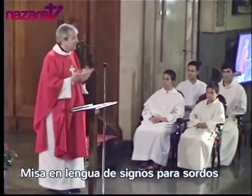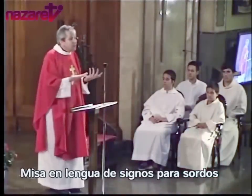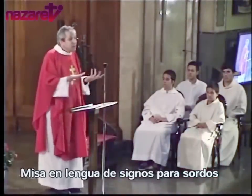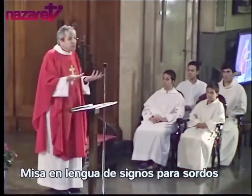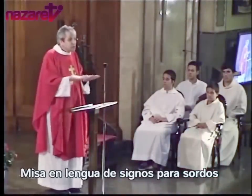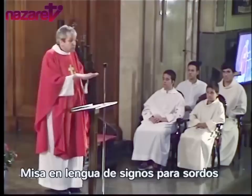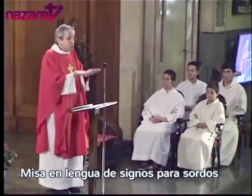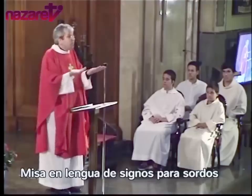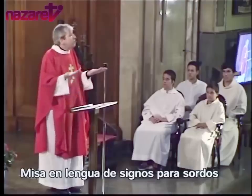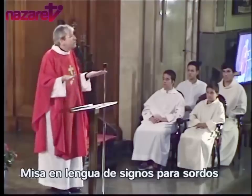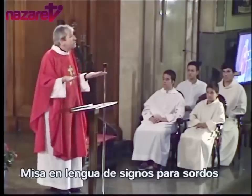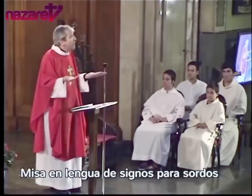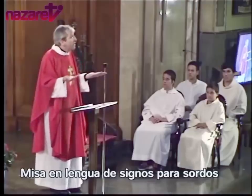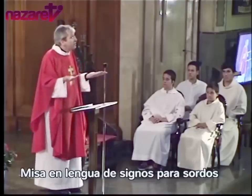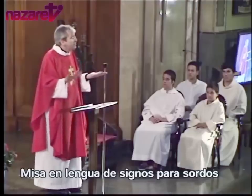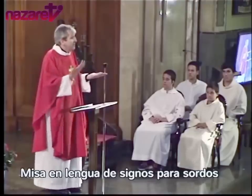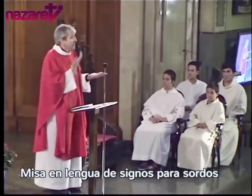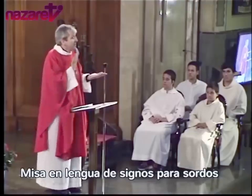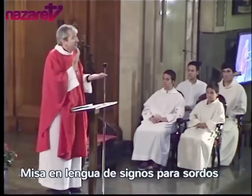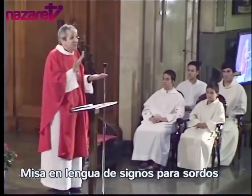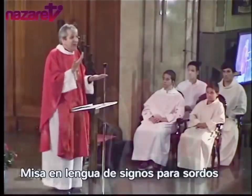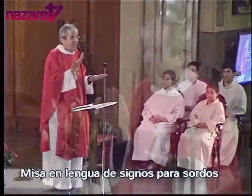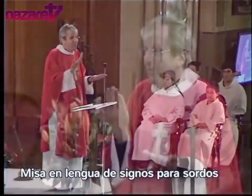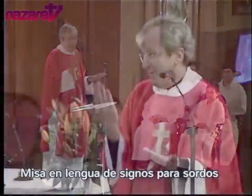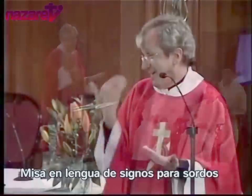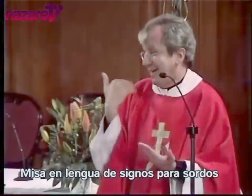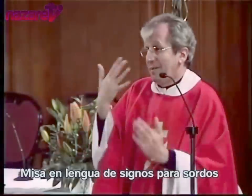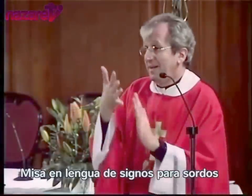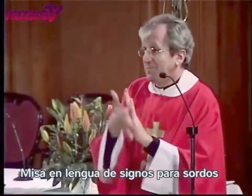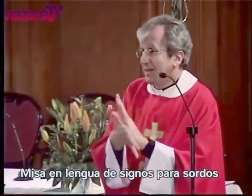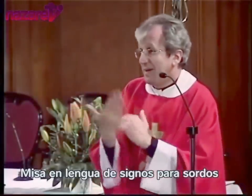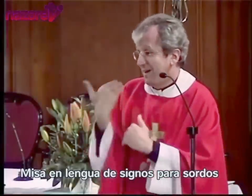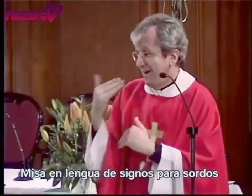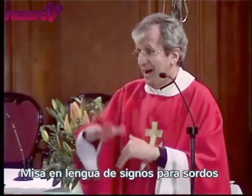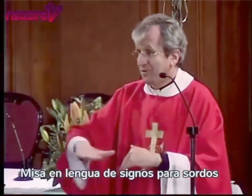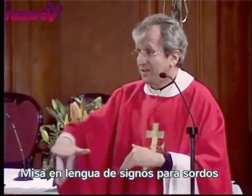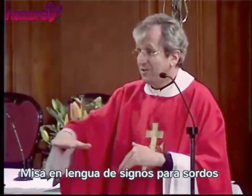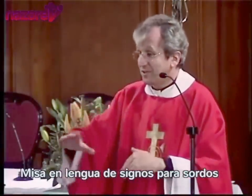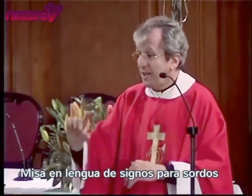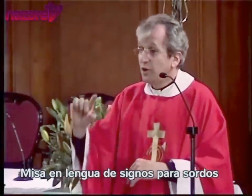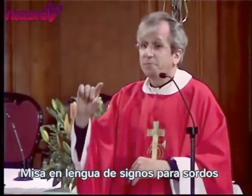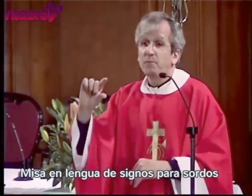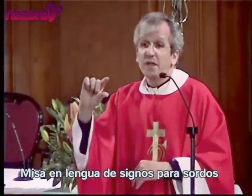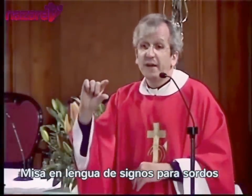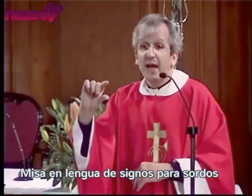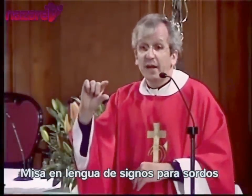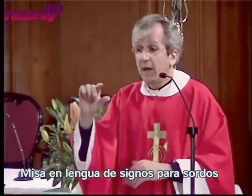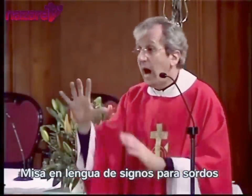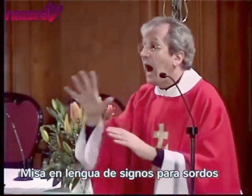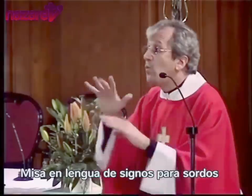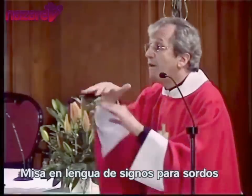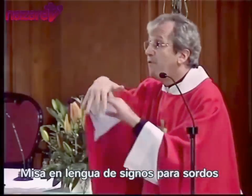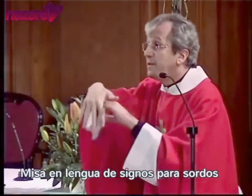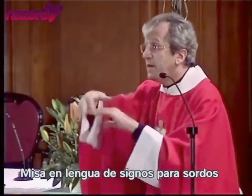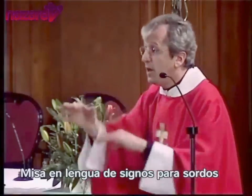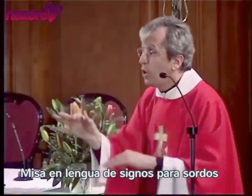continuamente y que nosotros podemos disponernos, con un ejemplo que también explicaba a los niños, nos podemos acercar